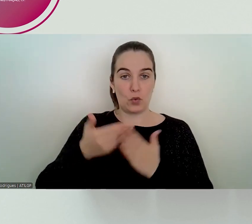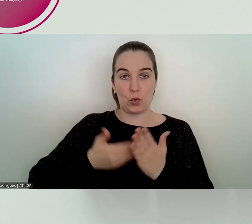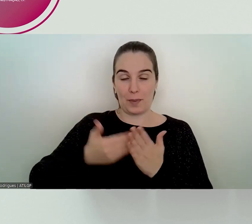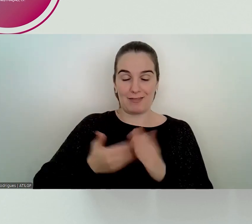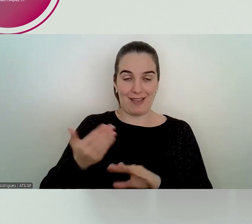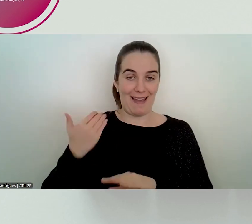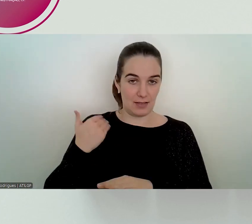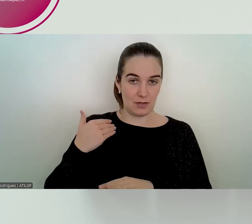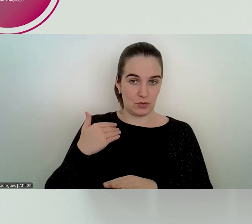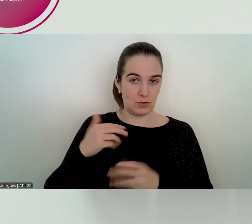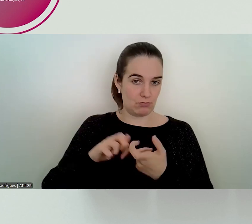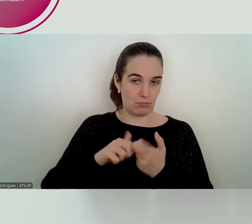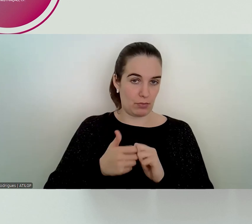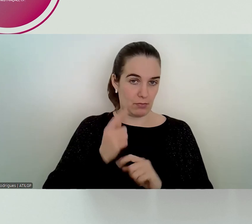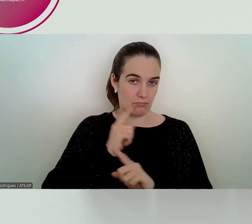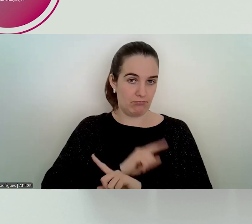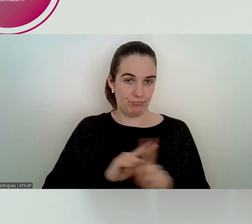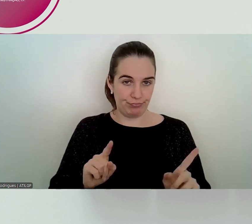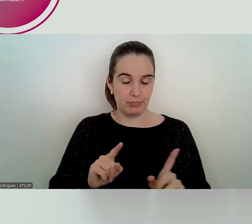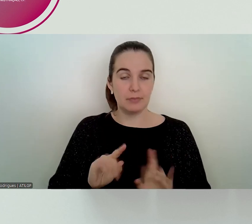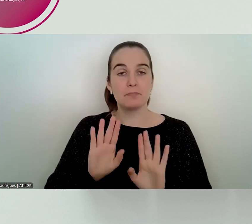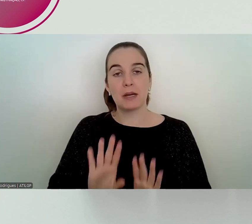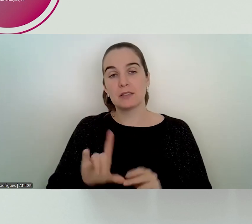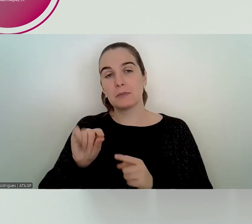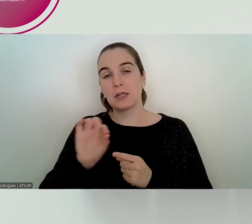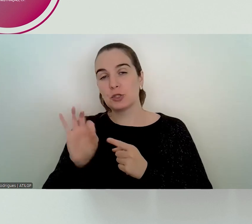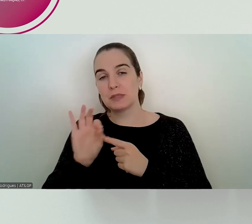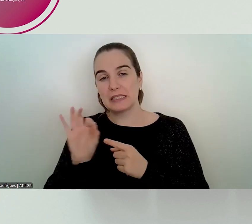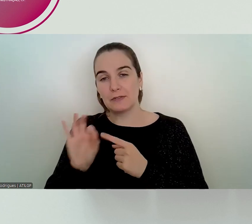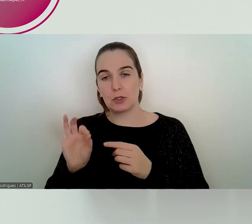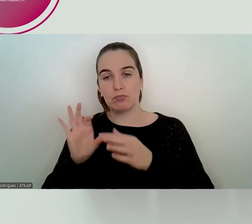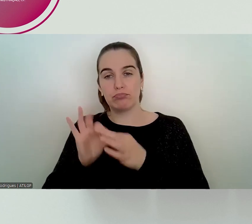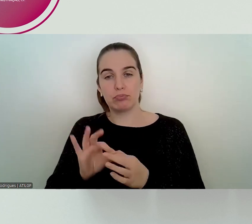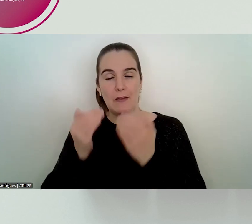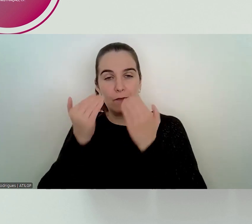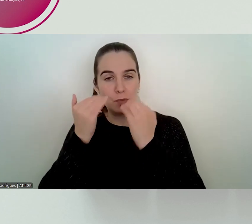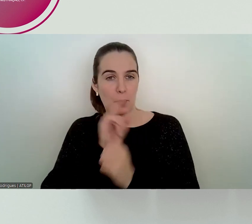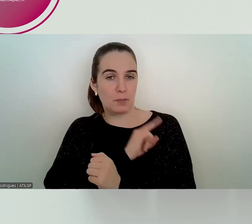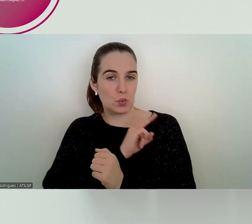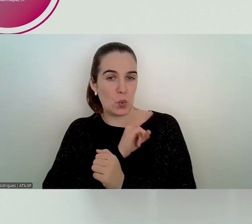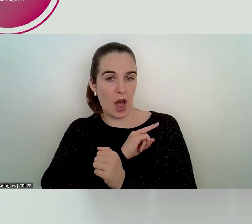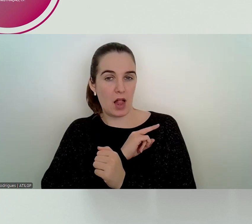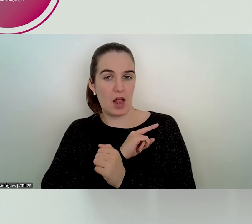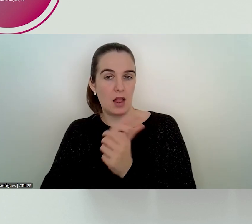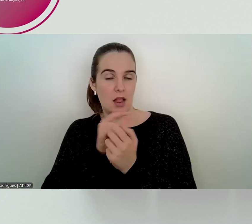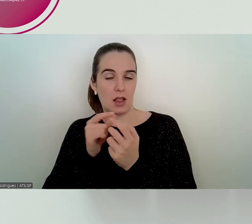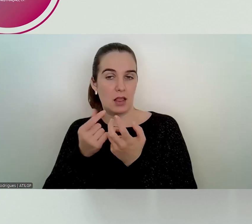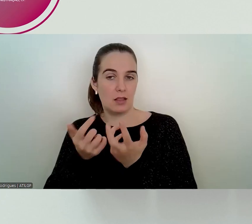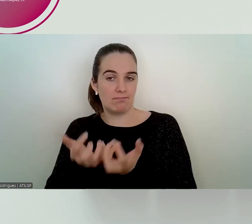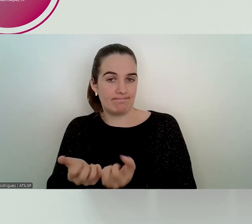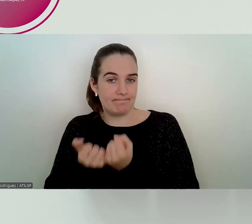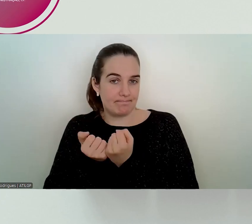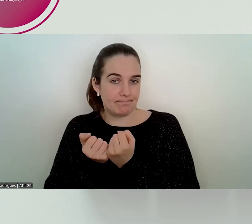mas naquilo que dizia respeito à reserva das informações pessoais dos diretamente